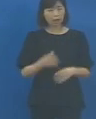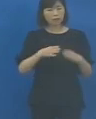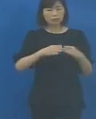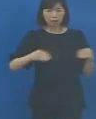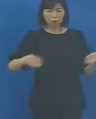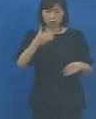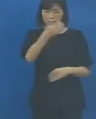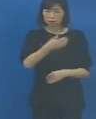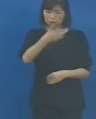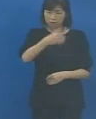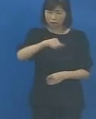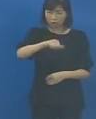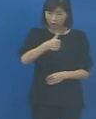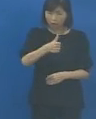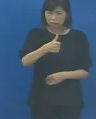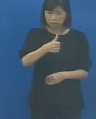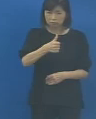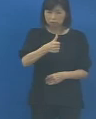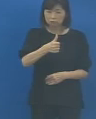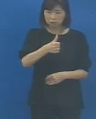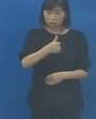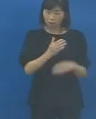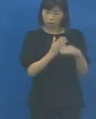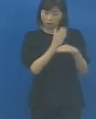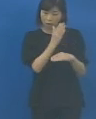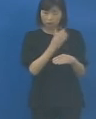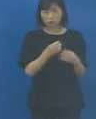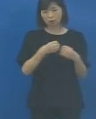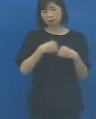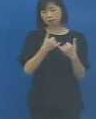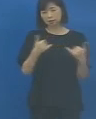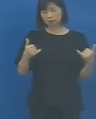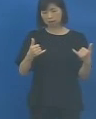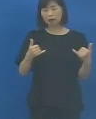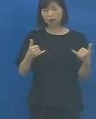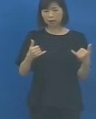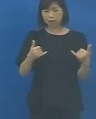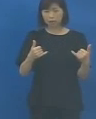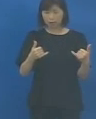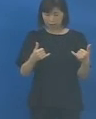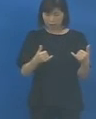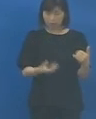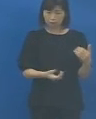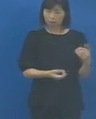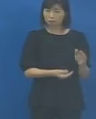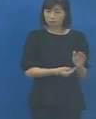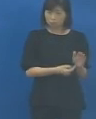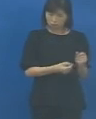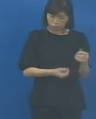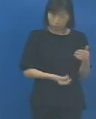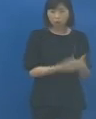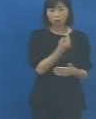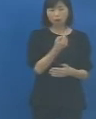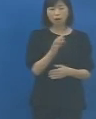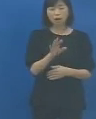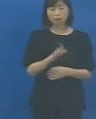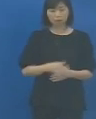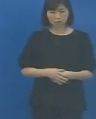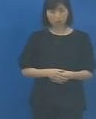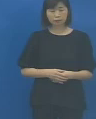を超える、感染者が出ました。ちょうど、この、いわば告示にあた